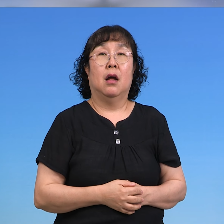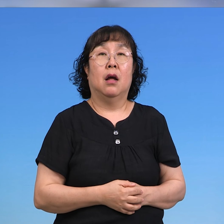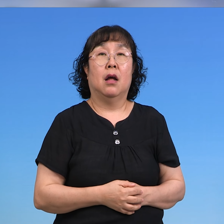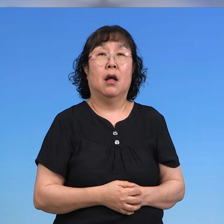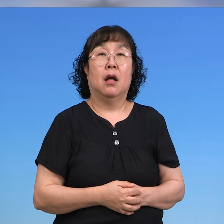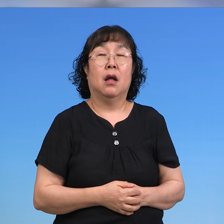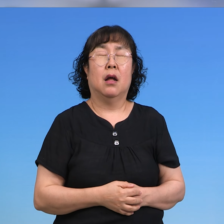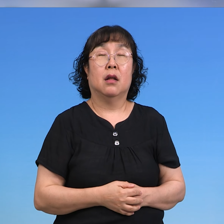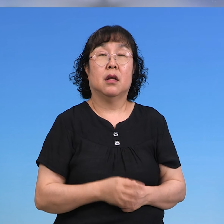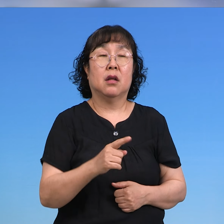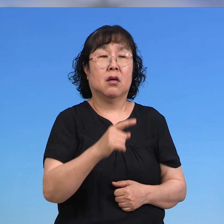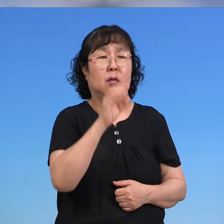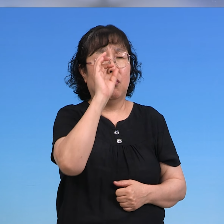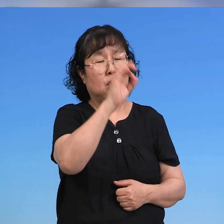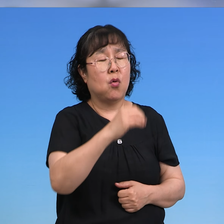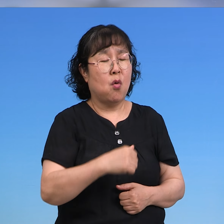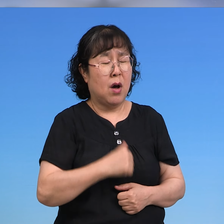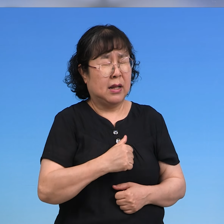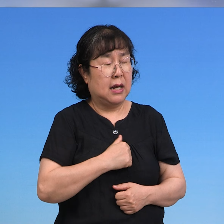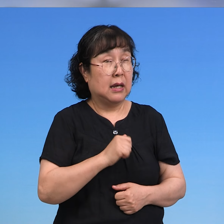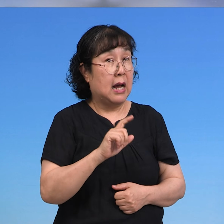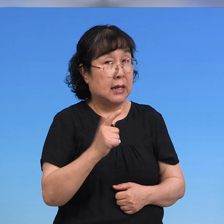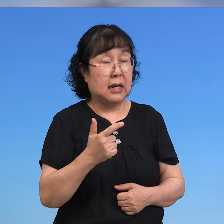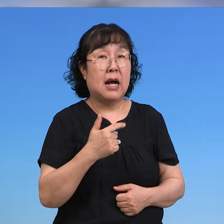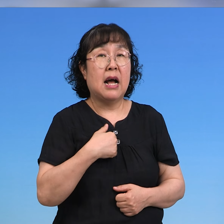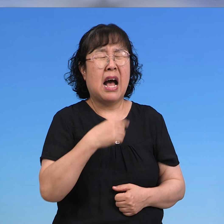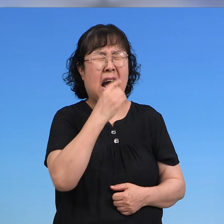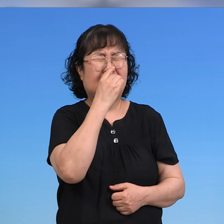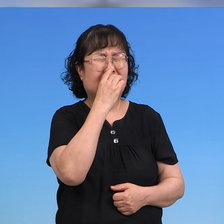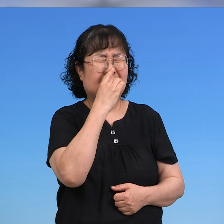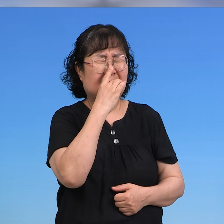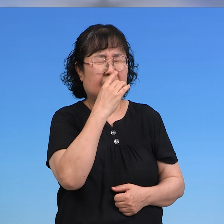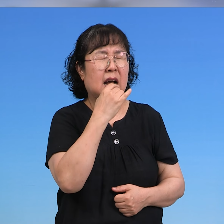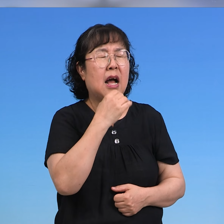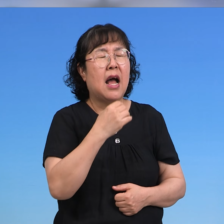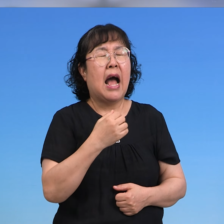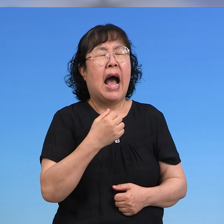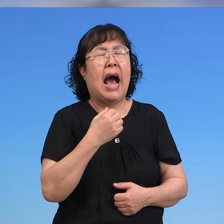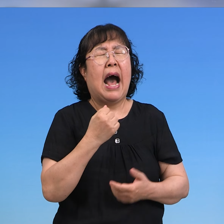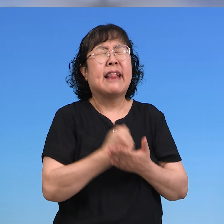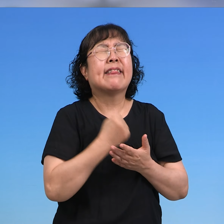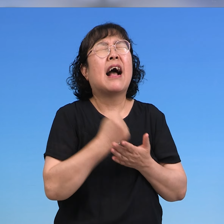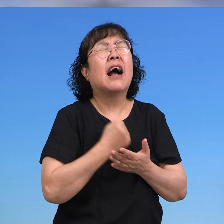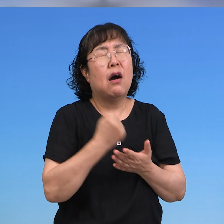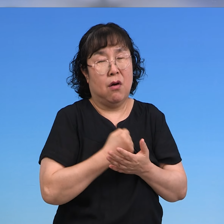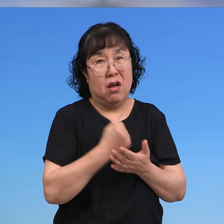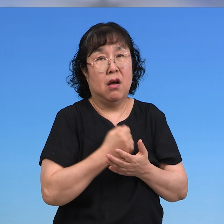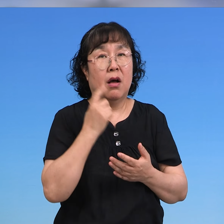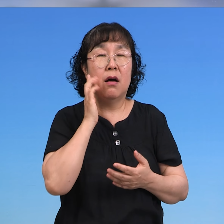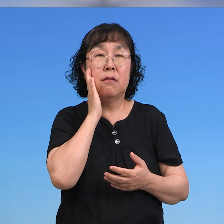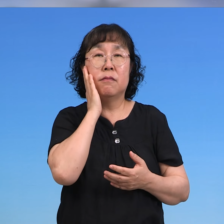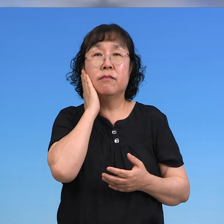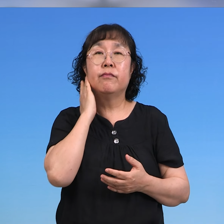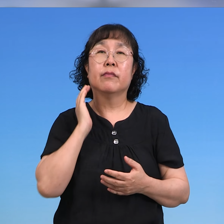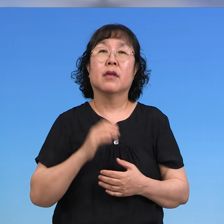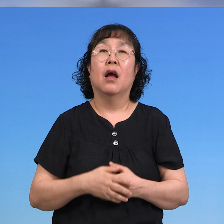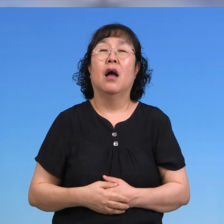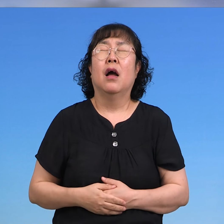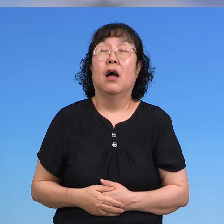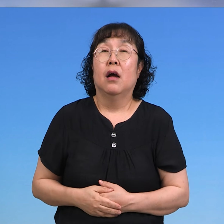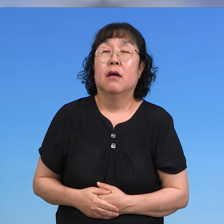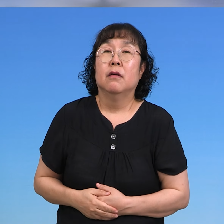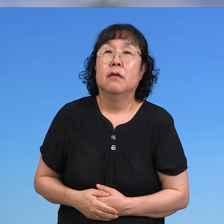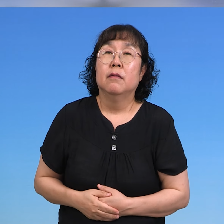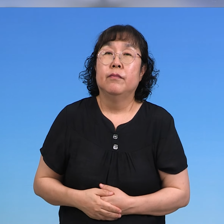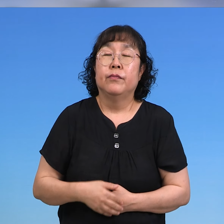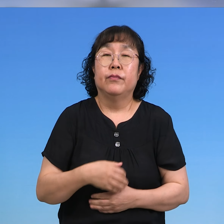그게 화가 안 나고요. 안 된 거예요. 의욕이 꺾인 거예요. 이거 뭐 손님 그 남자 하나 딸랑 들어와가지고